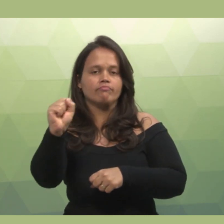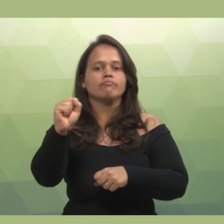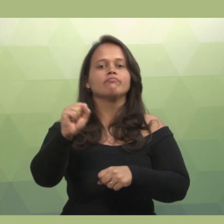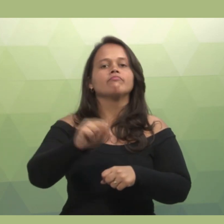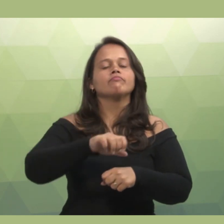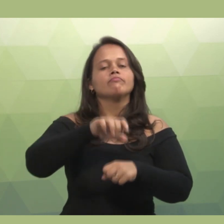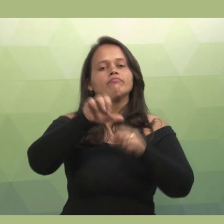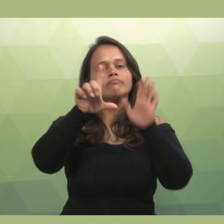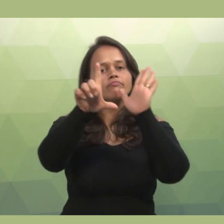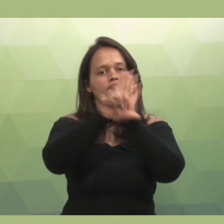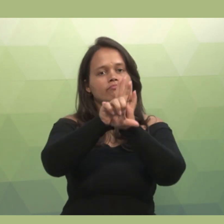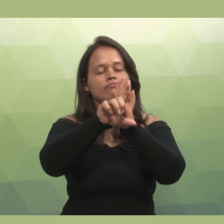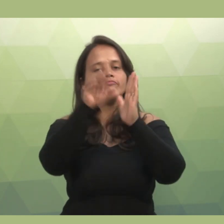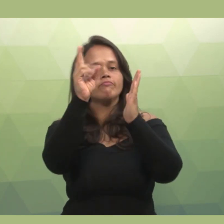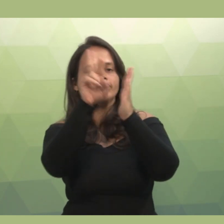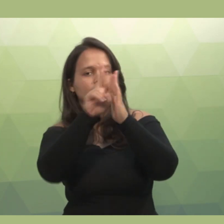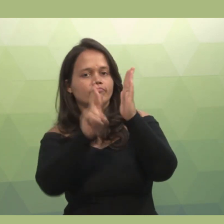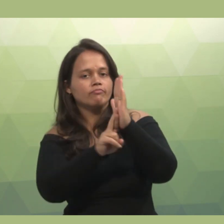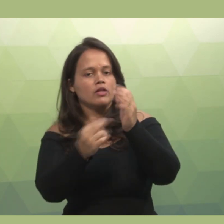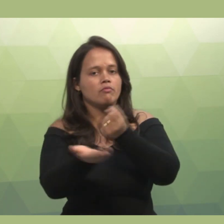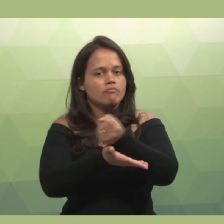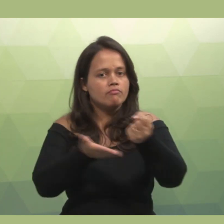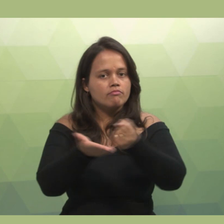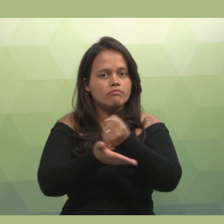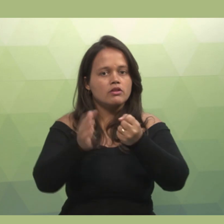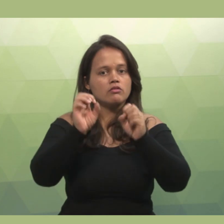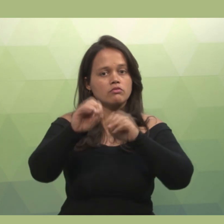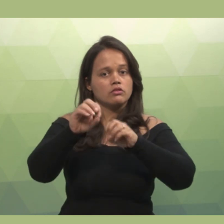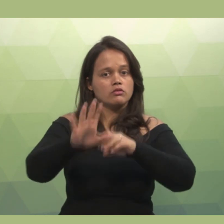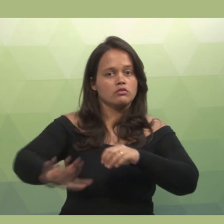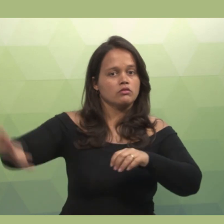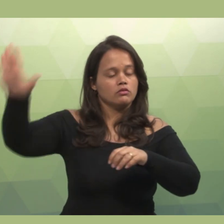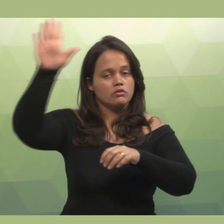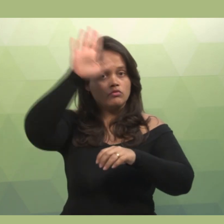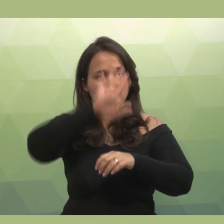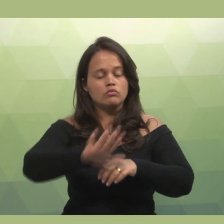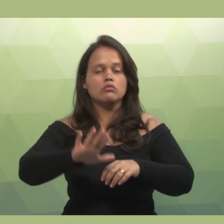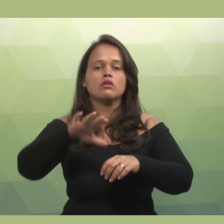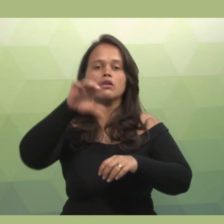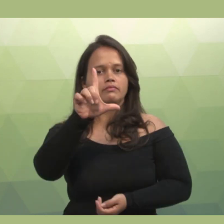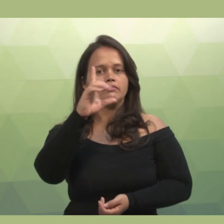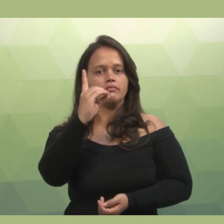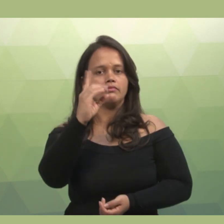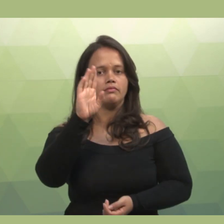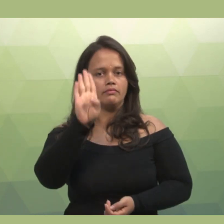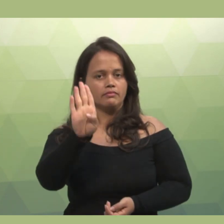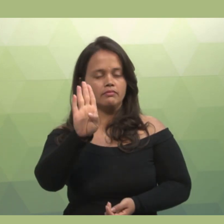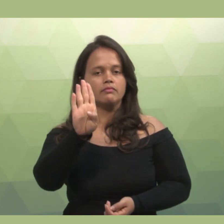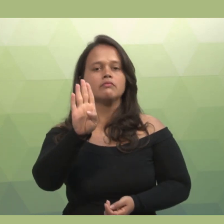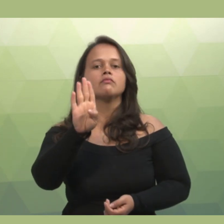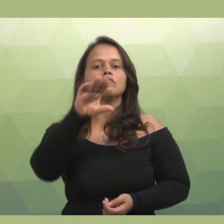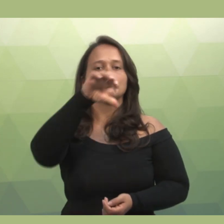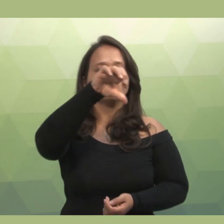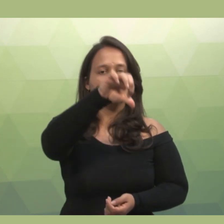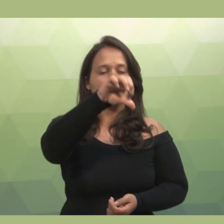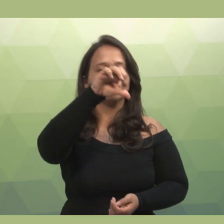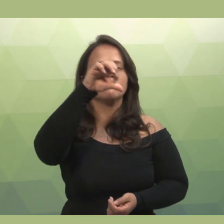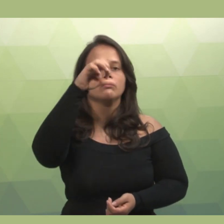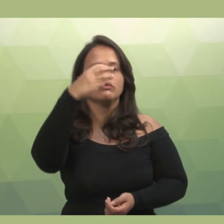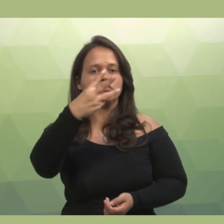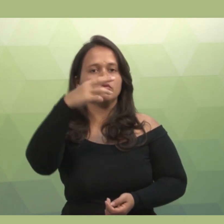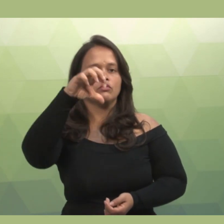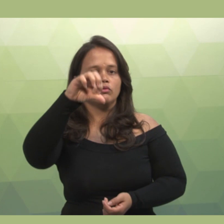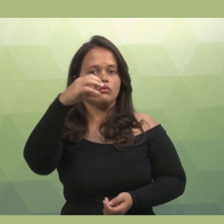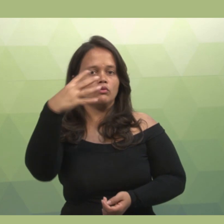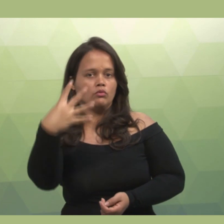9.394 de 1996, as Diretrizes Curriculares Nacionais Gerais para a Educação Básica, regulamentada pela